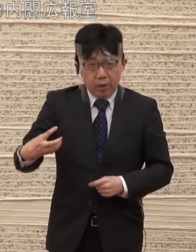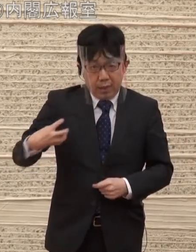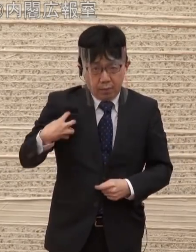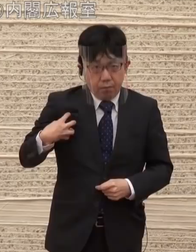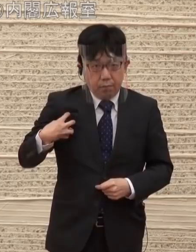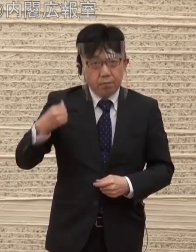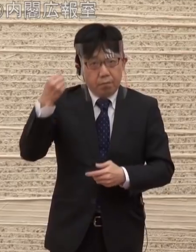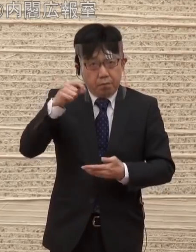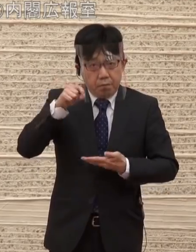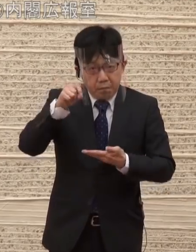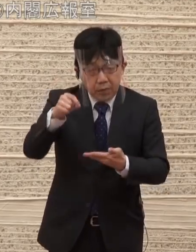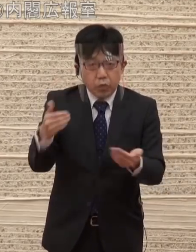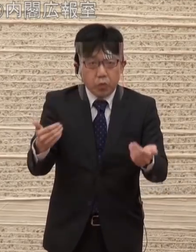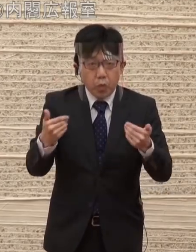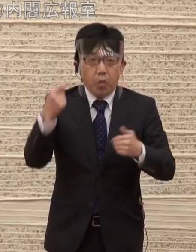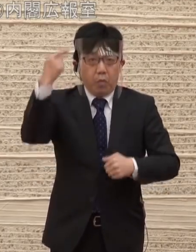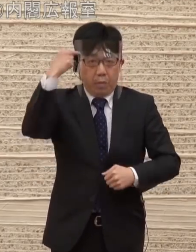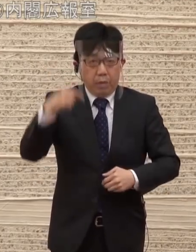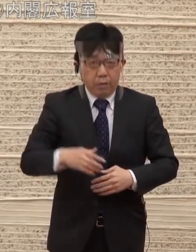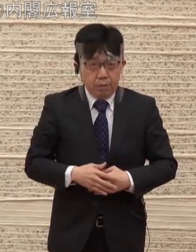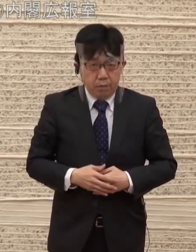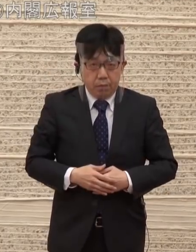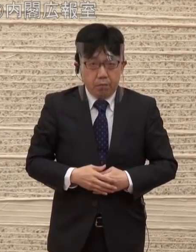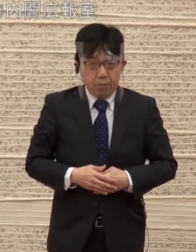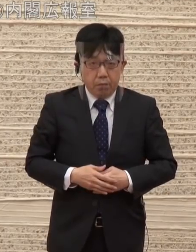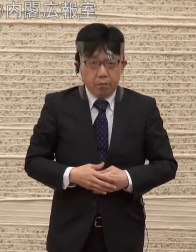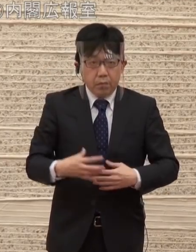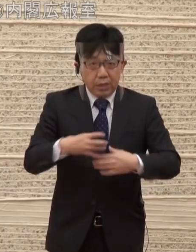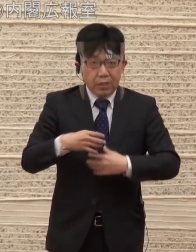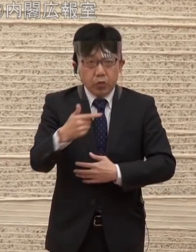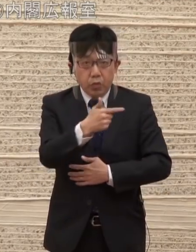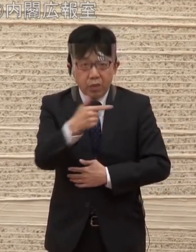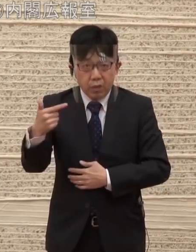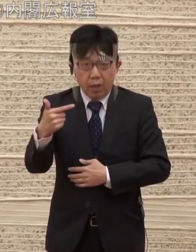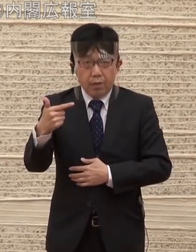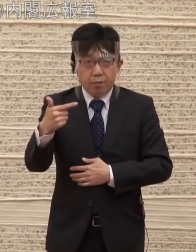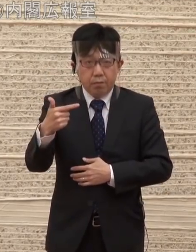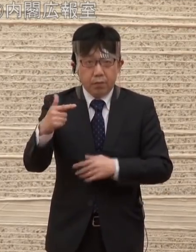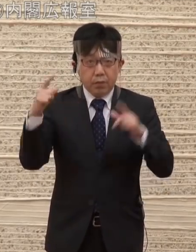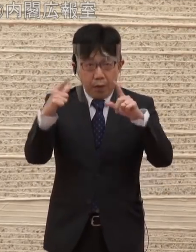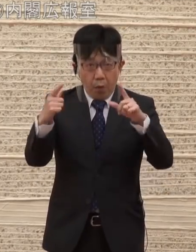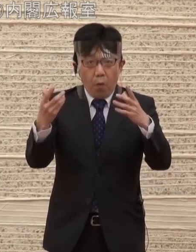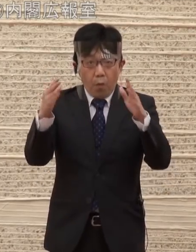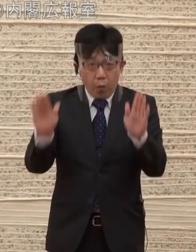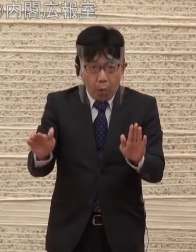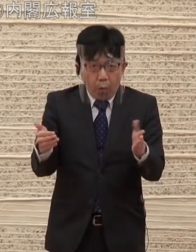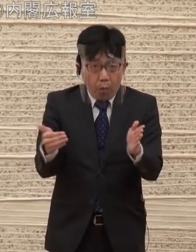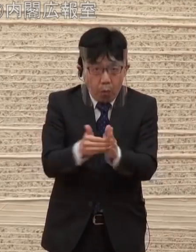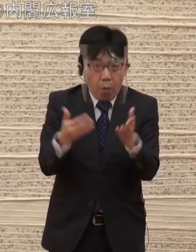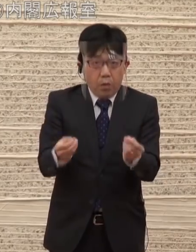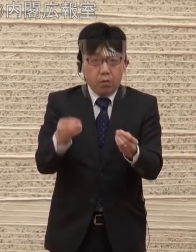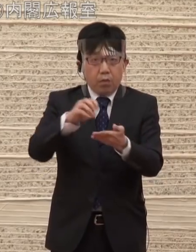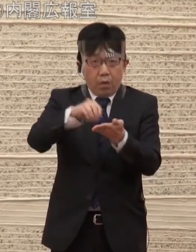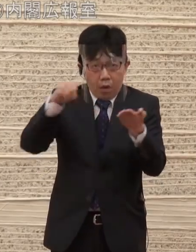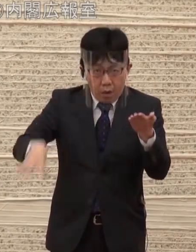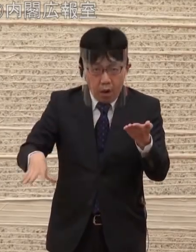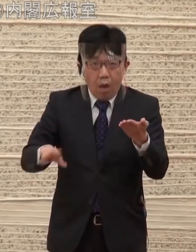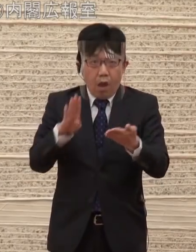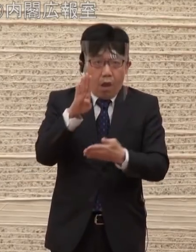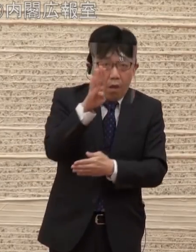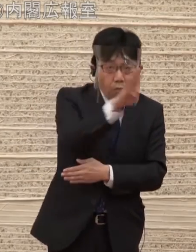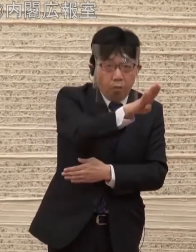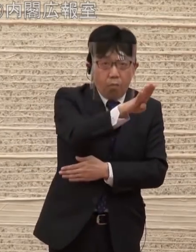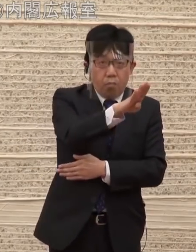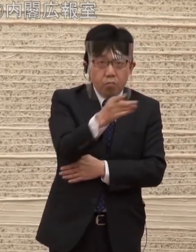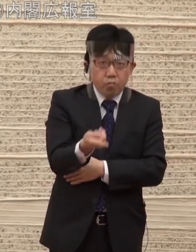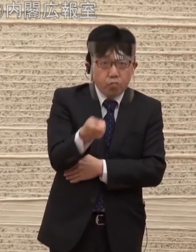ます研究したへが解除された後の次なるステージにおいて